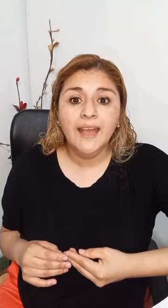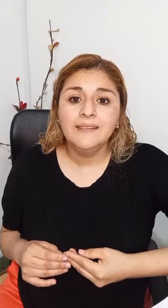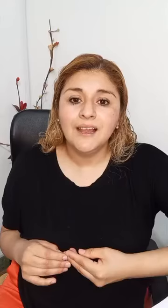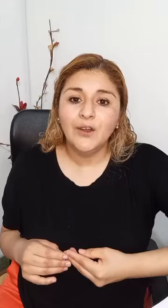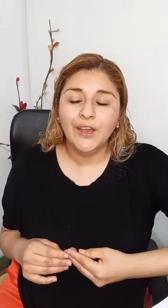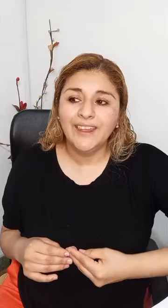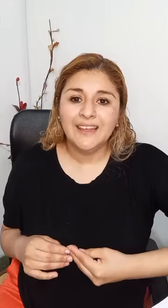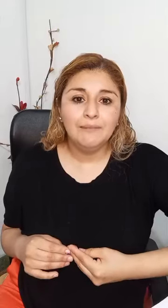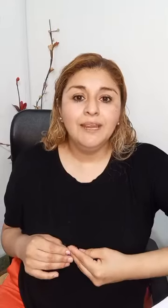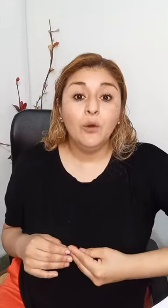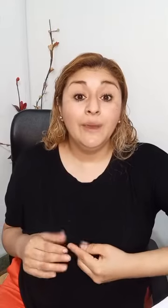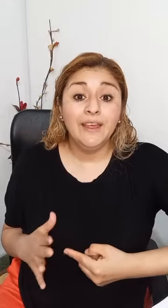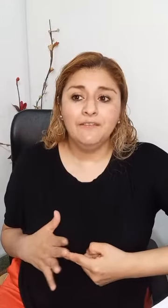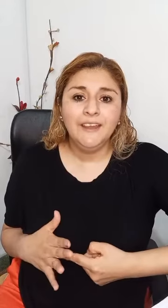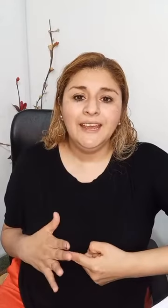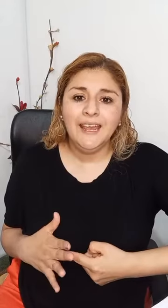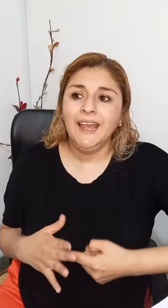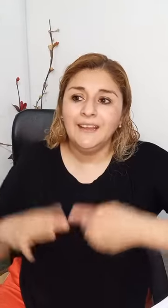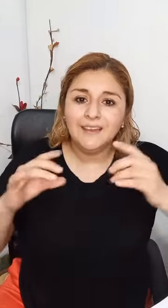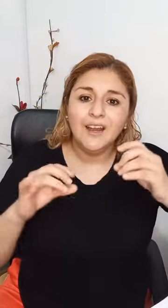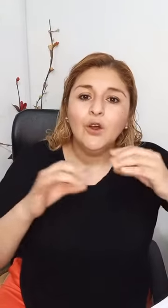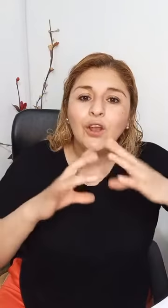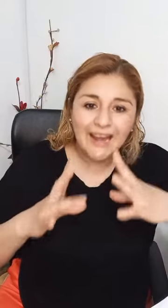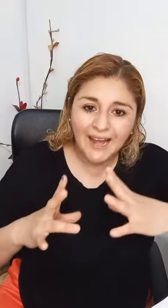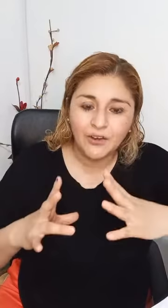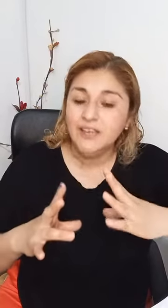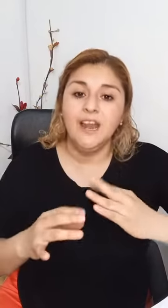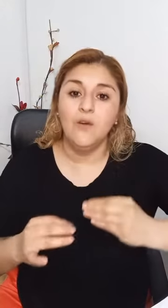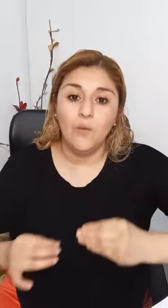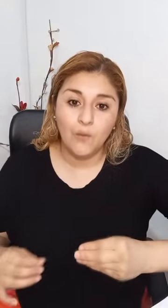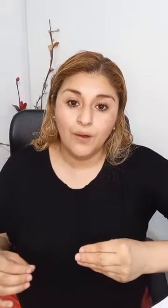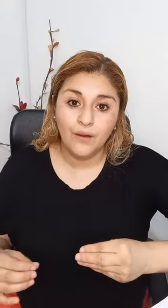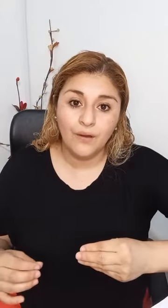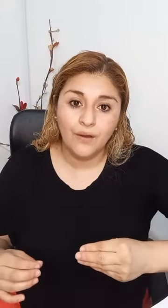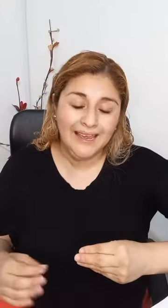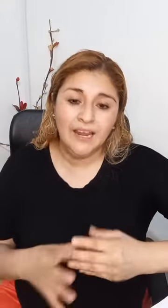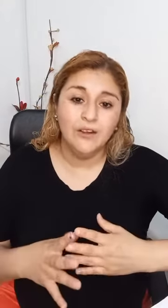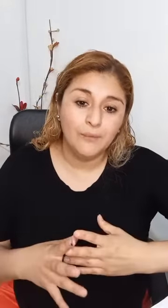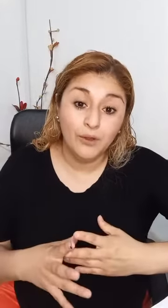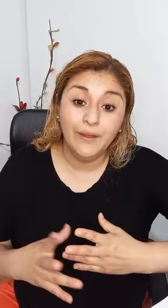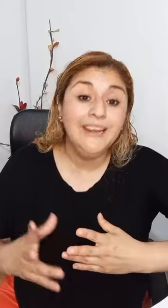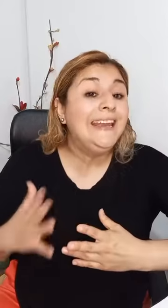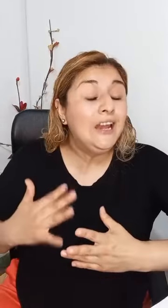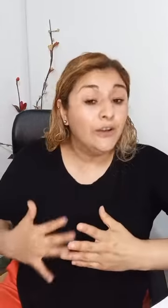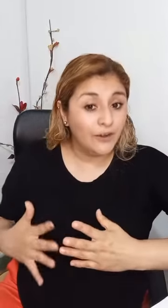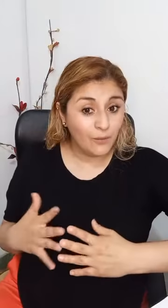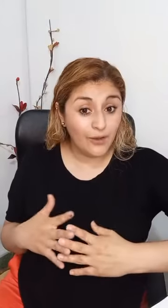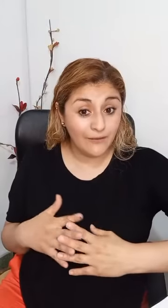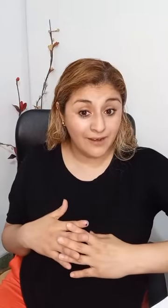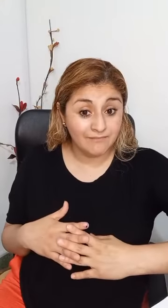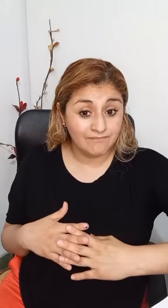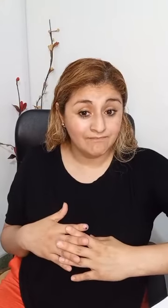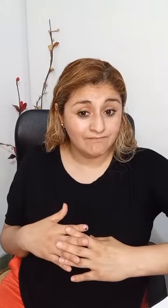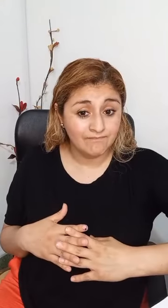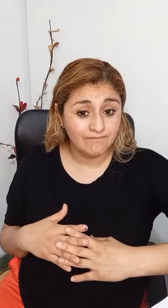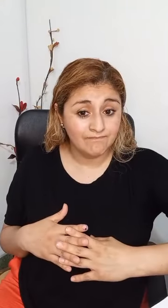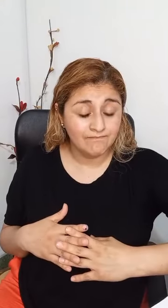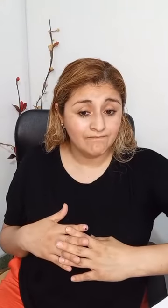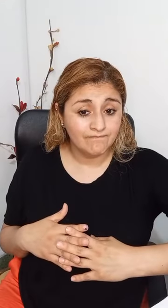¿Qué es lo que determina o me define qué es lo claro y qué es lo oscuro? ¿Qué es lo que puedo ver y qué es lo que no puedo ver?